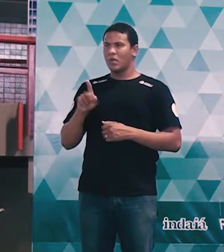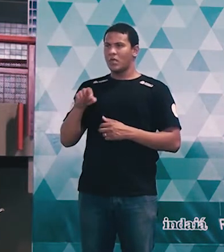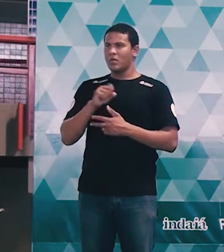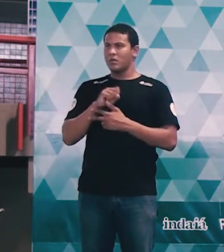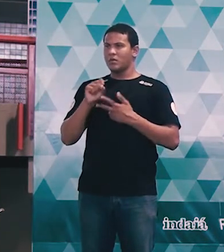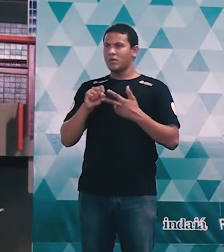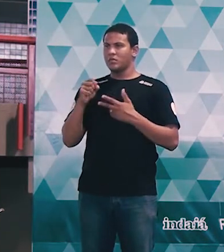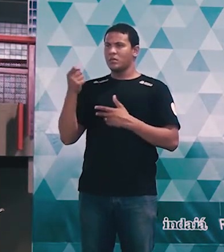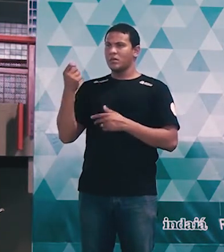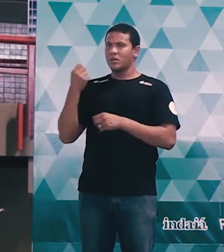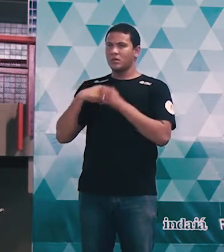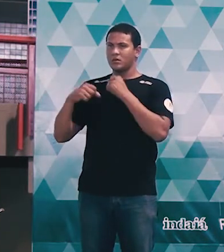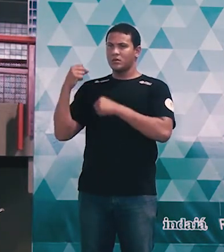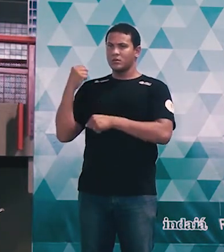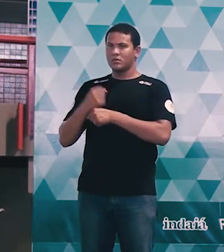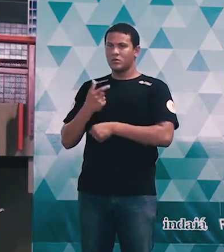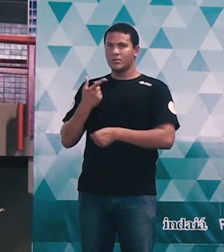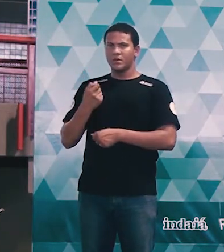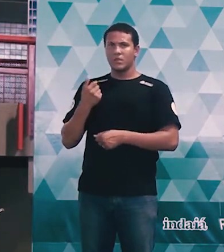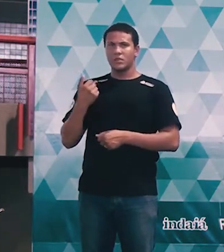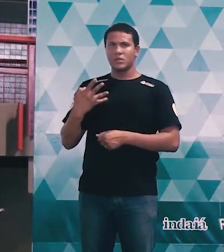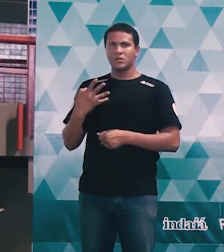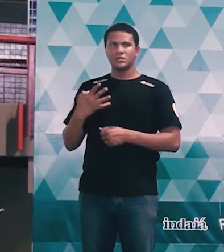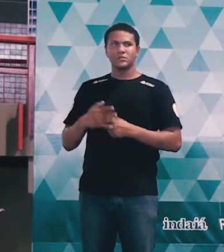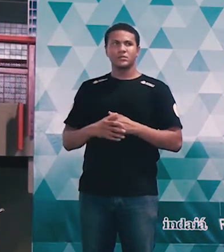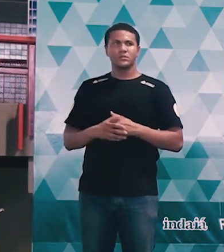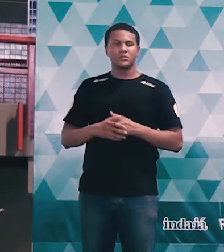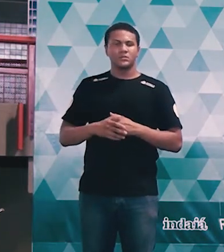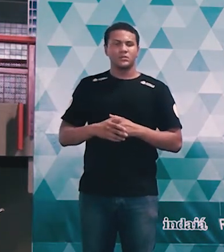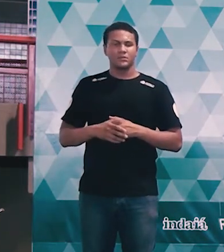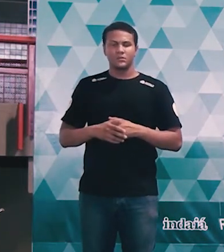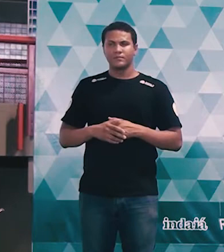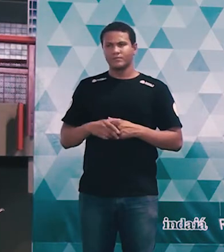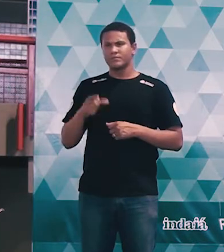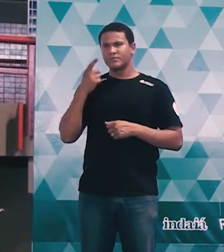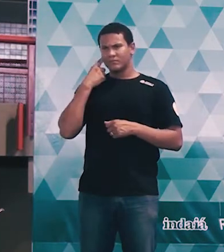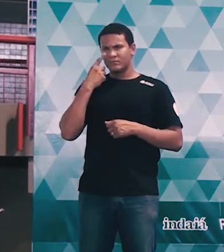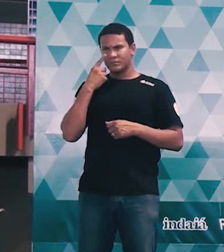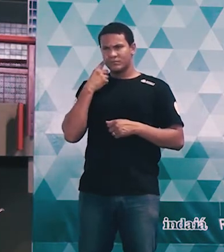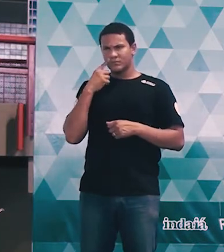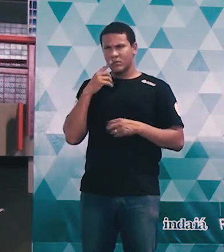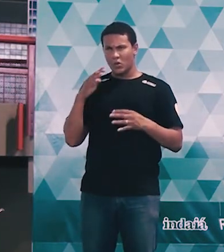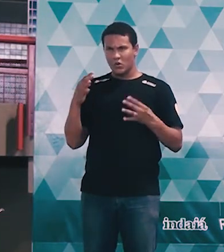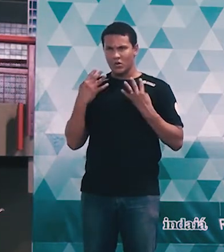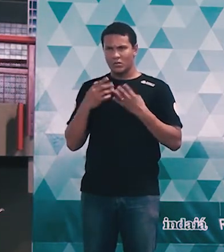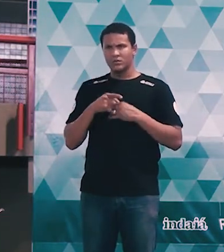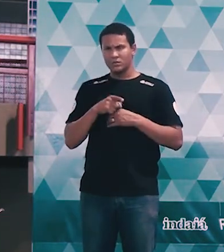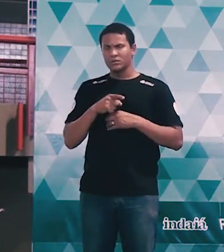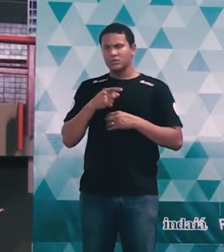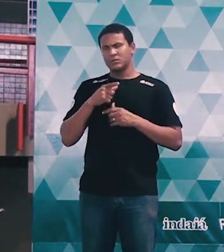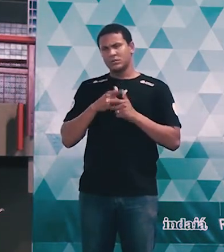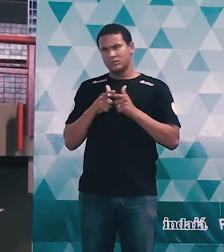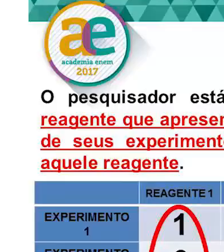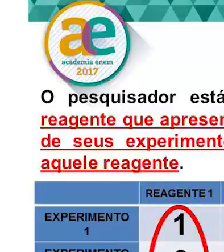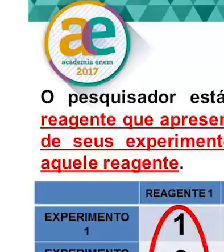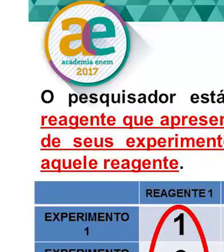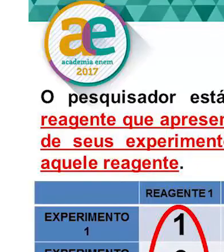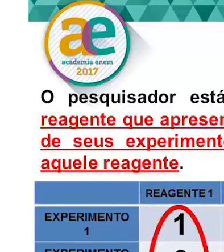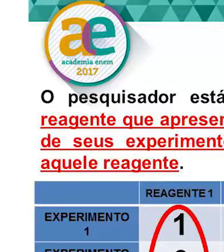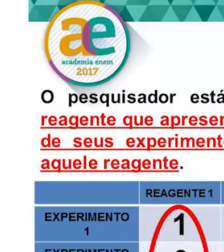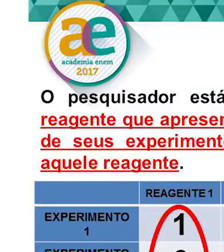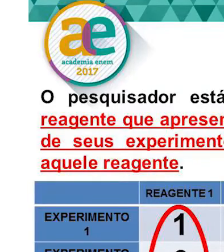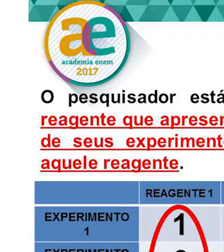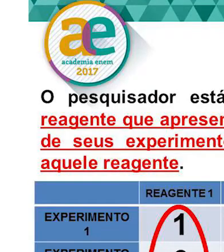de 2014. Vamos acompanhar aqui comigo que essa questão é uma questão um pouco trabalhosa. O enunciado da questão diz assim, ó: